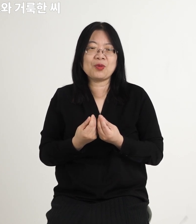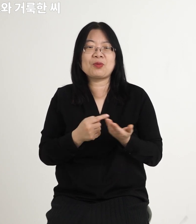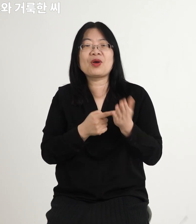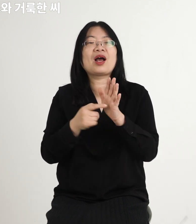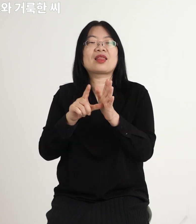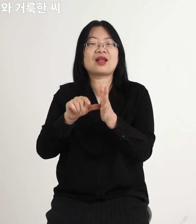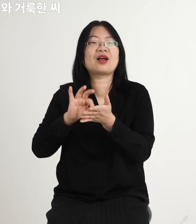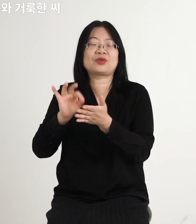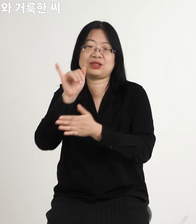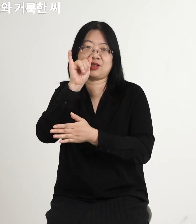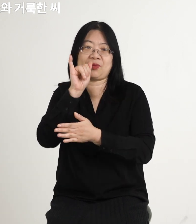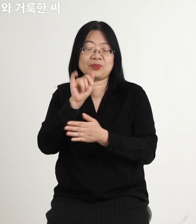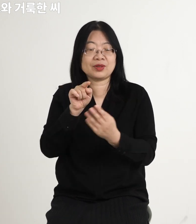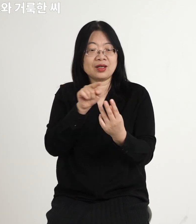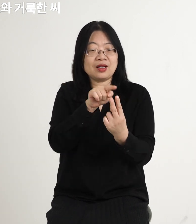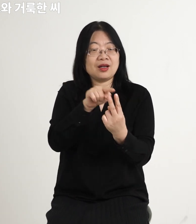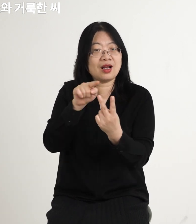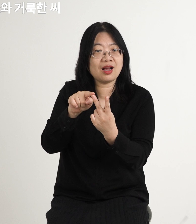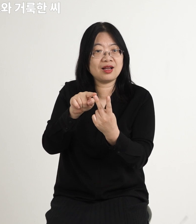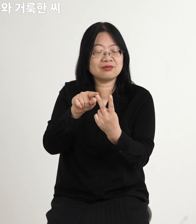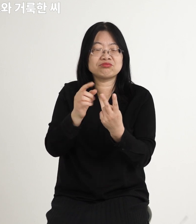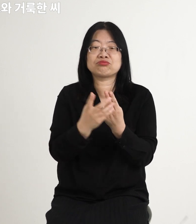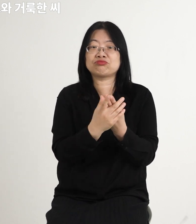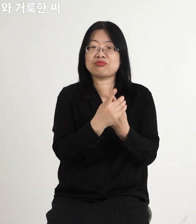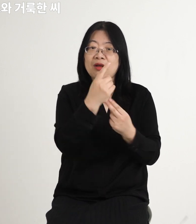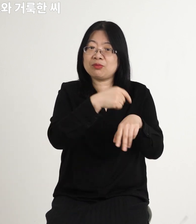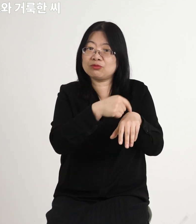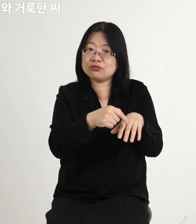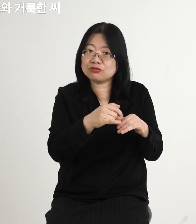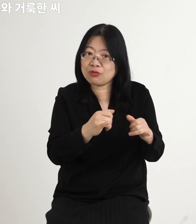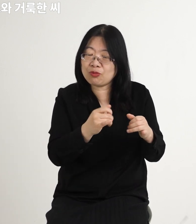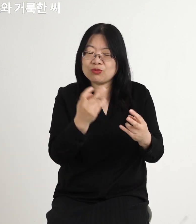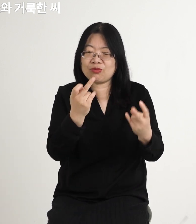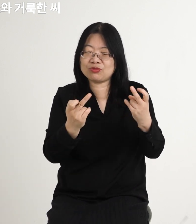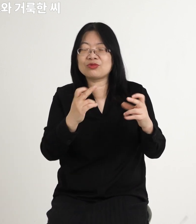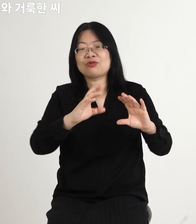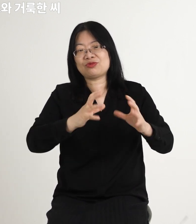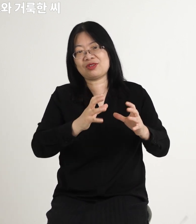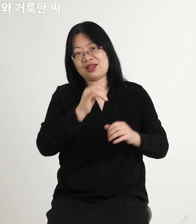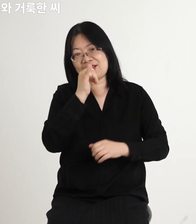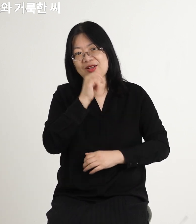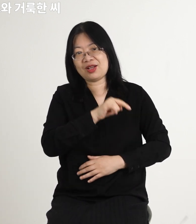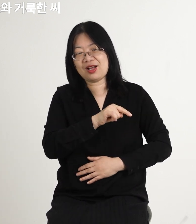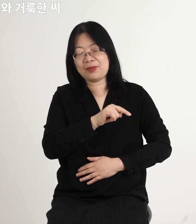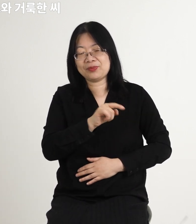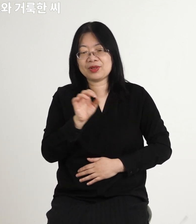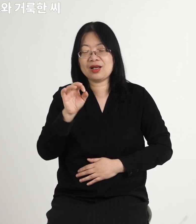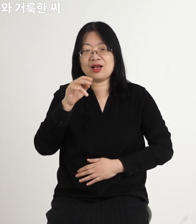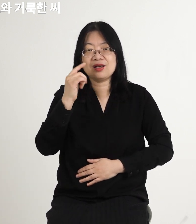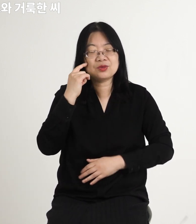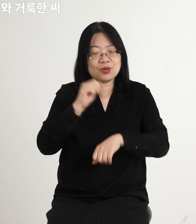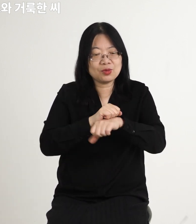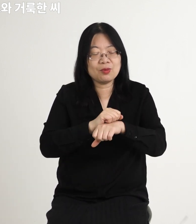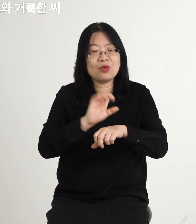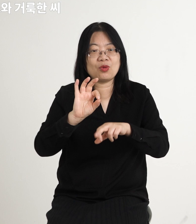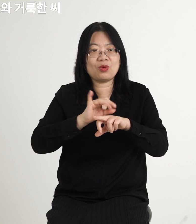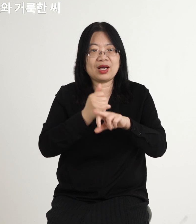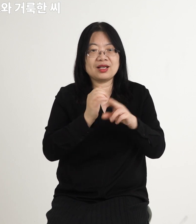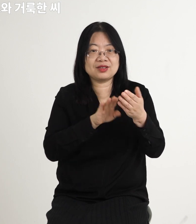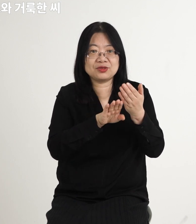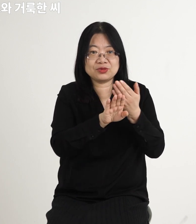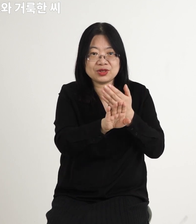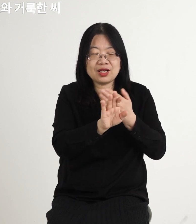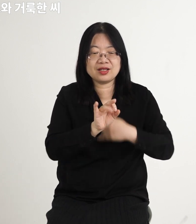한민족이죠. 그리고 형제국가입니다. 솔로몬 이후에 여로보암과 르호보암으로